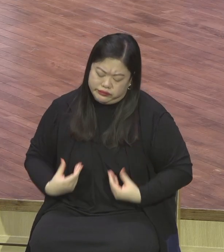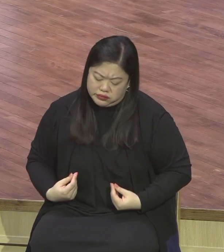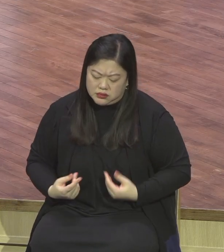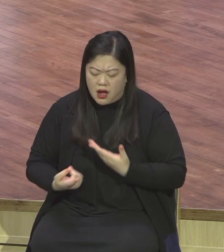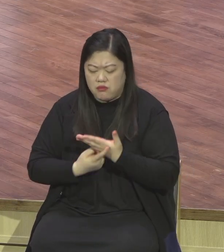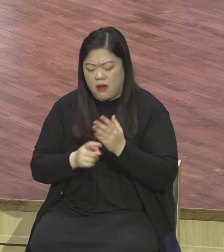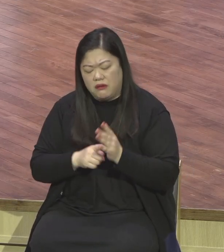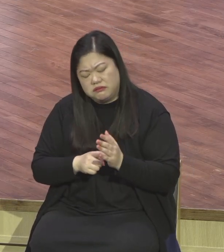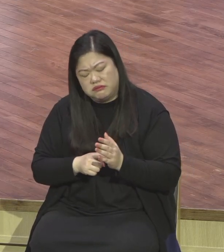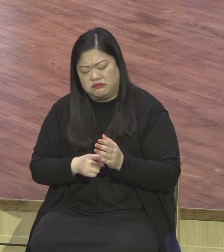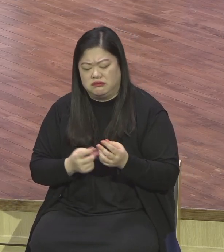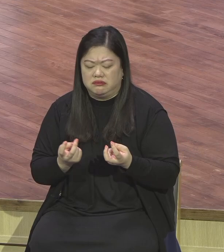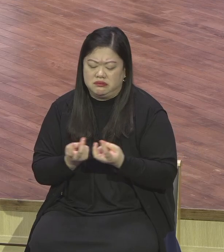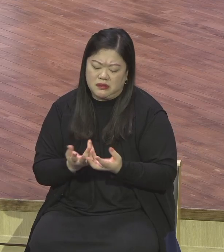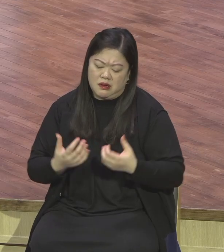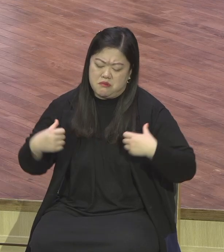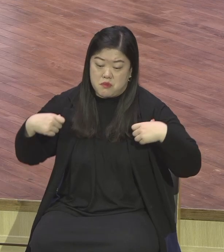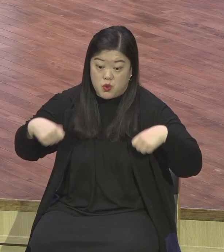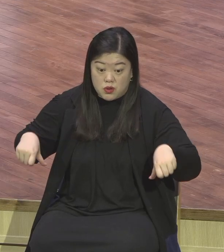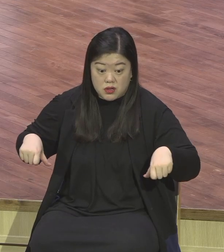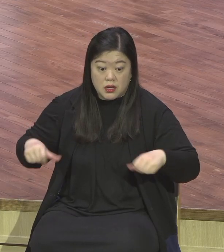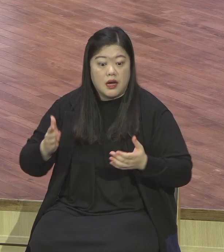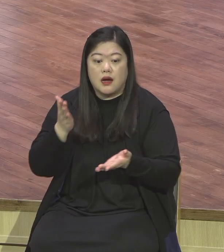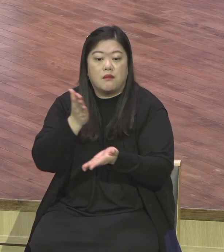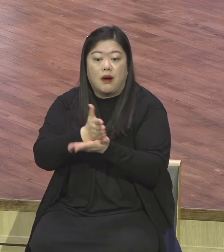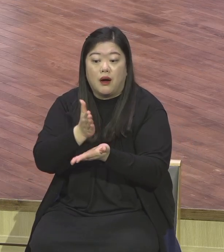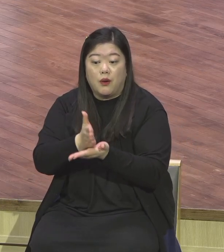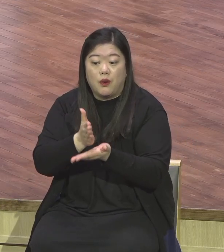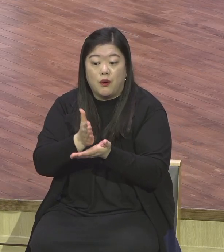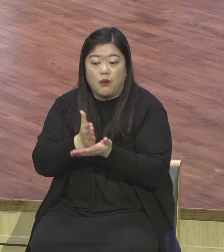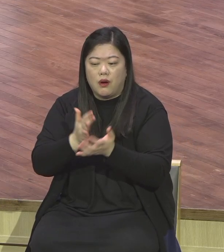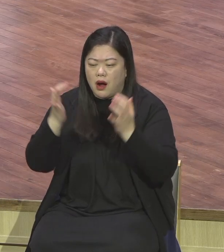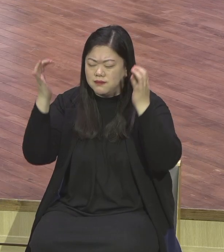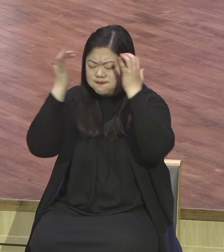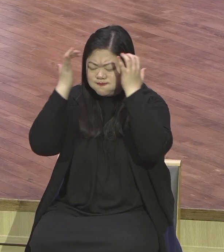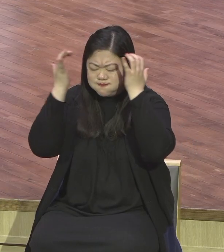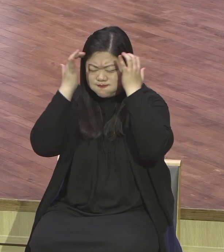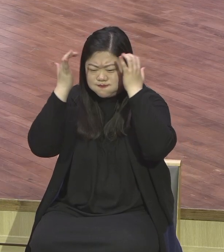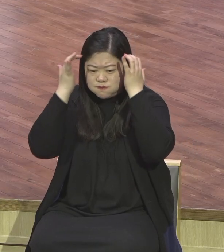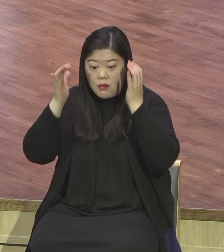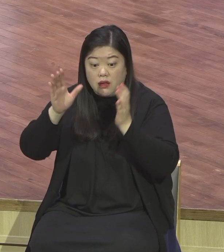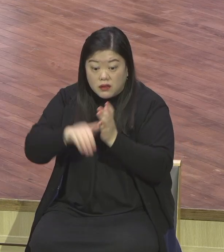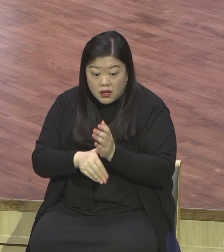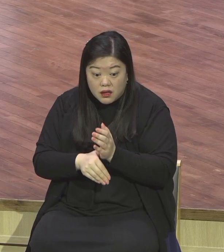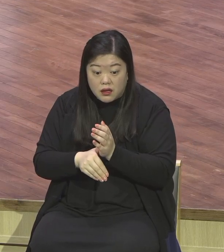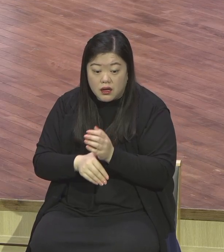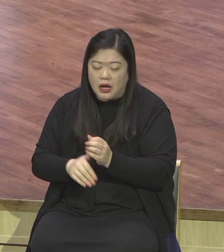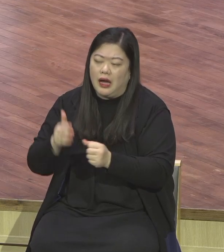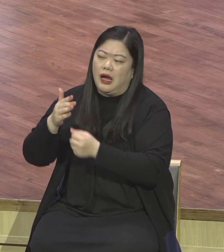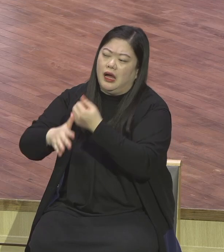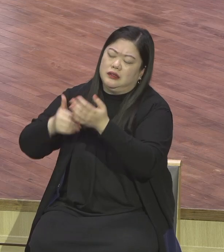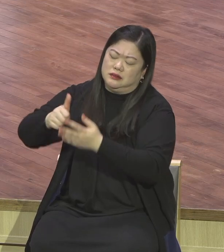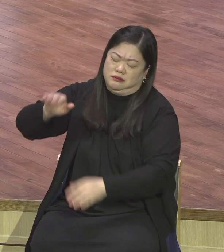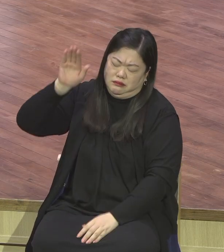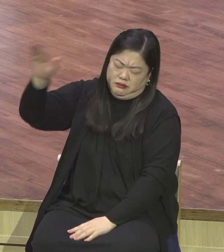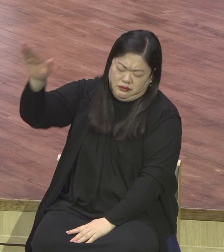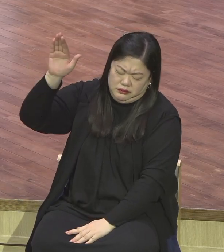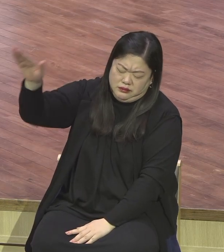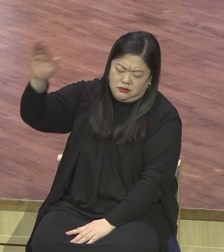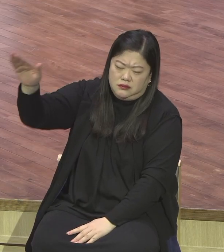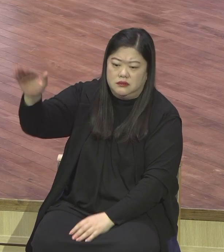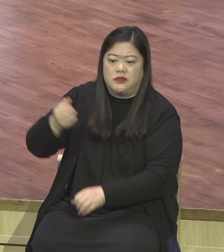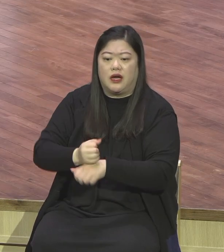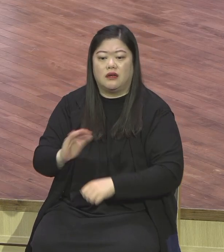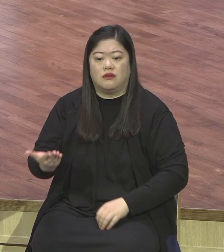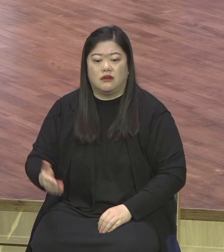아니하고 오히려 그 활란 중에 여호와 하나님을 찾아 부르짖는 겁니다 나를 찾아라 활란